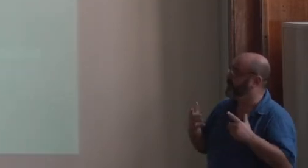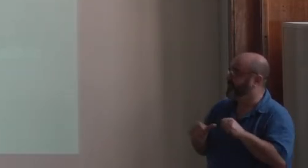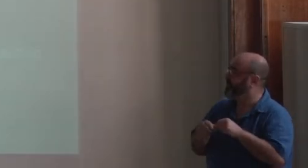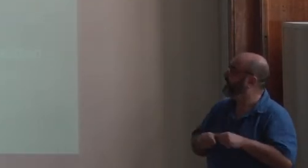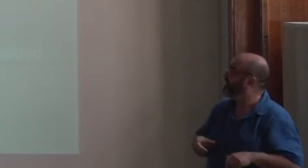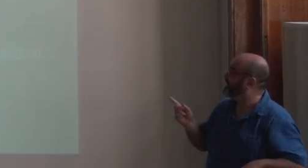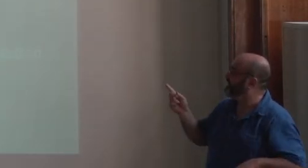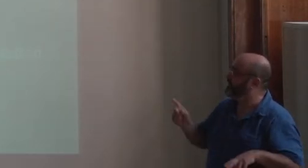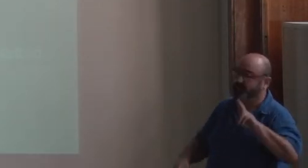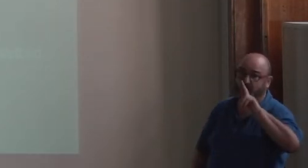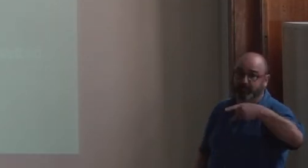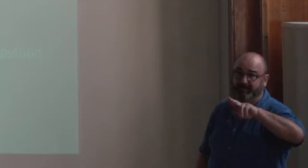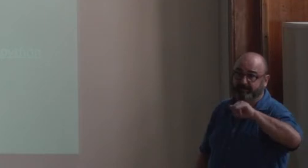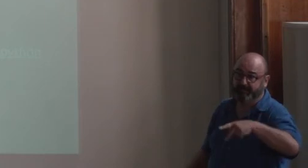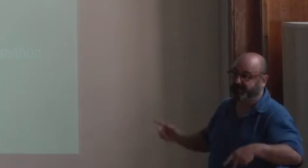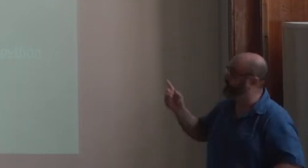utiliser UPIP.